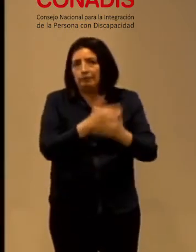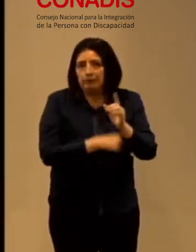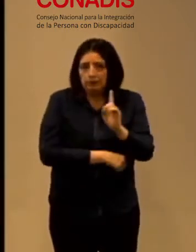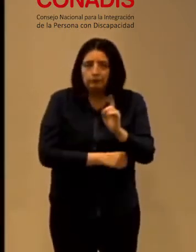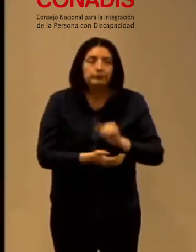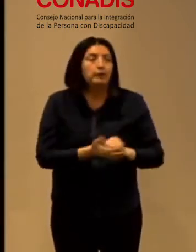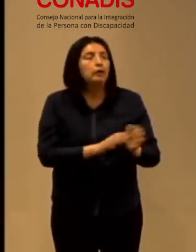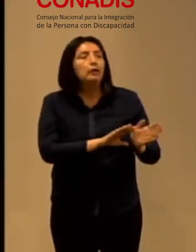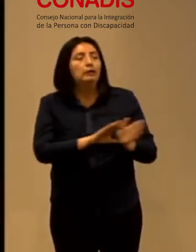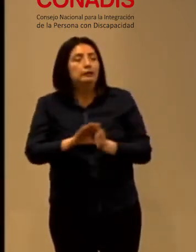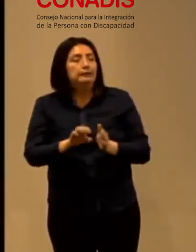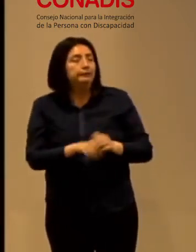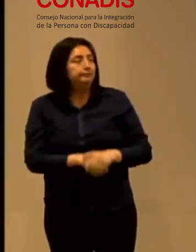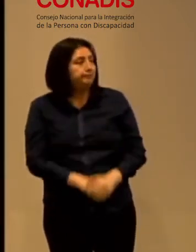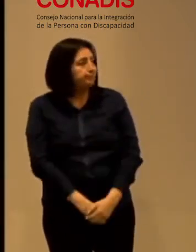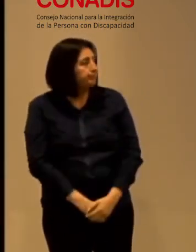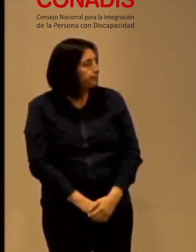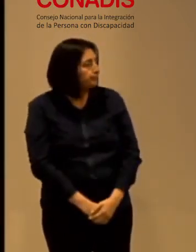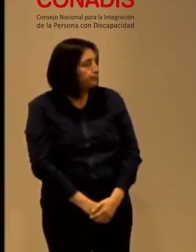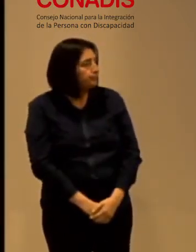se cuentan